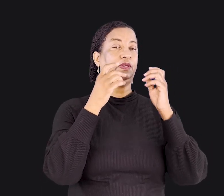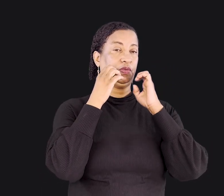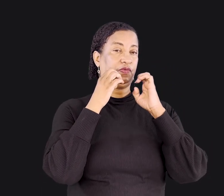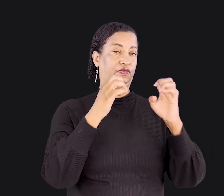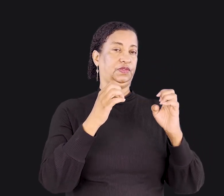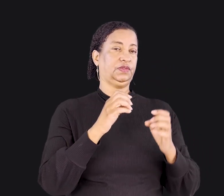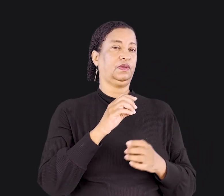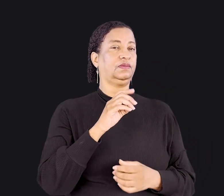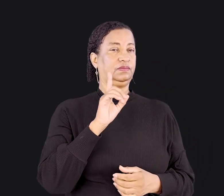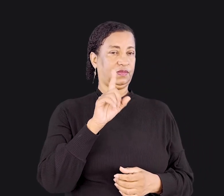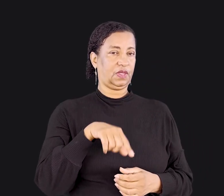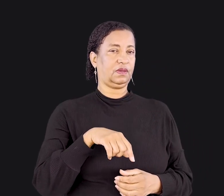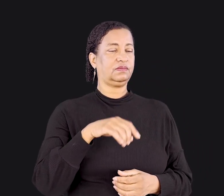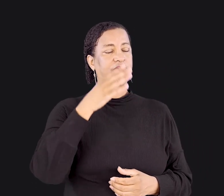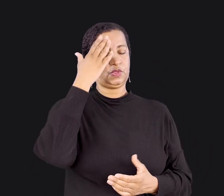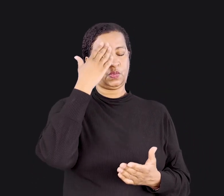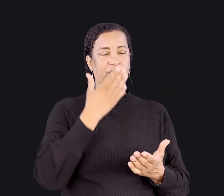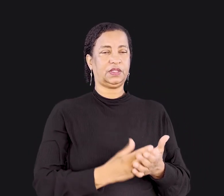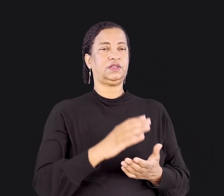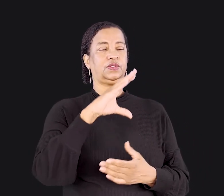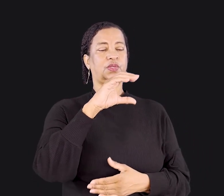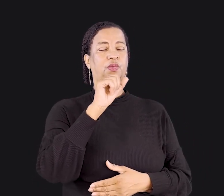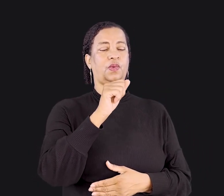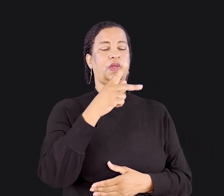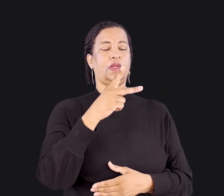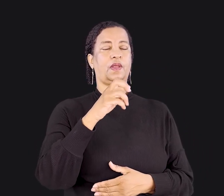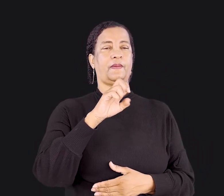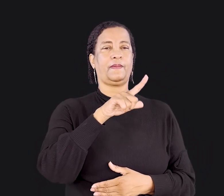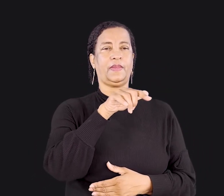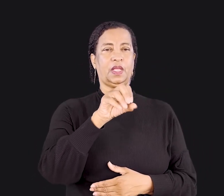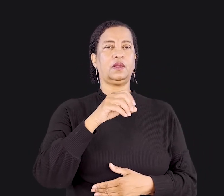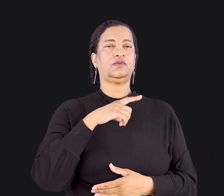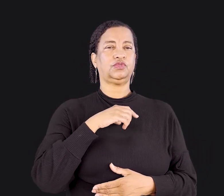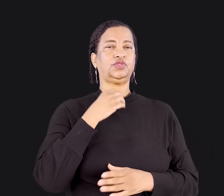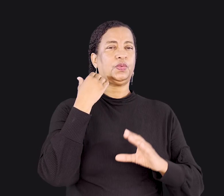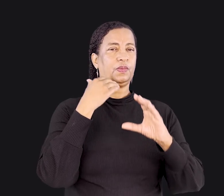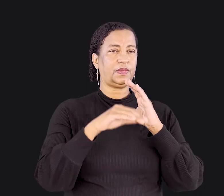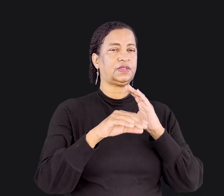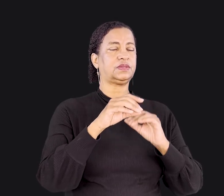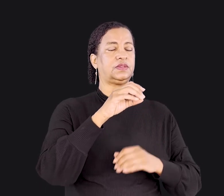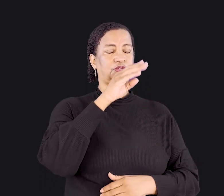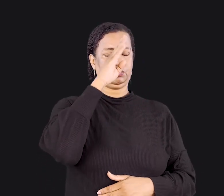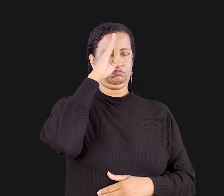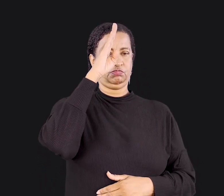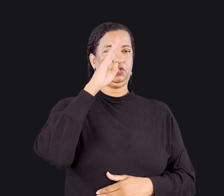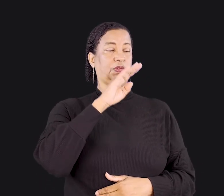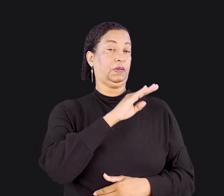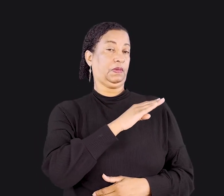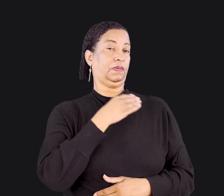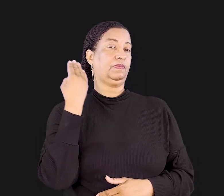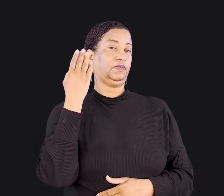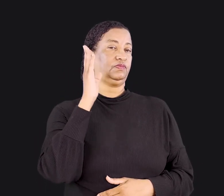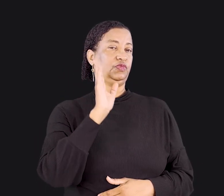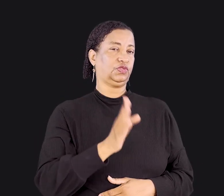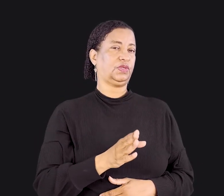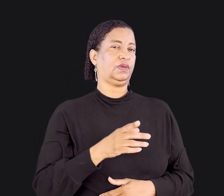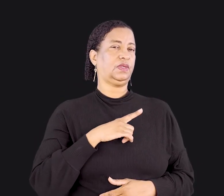foi? Creio que aquele capelão tinha uma mensagem para aqueles soldados que estavam morrendo. Ele tinha uma mensagem para quem estava